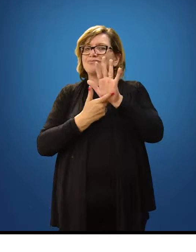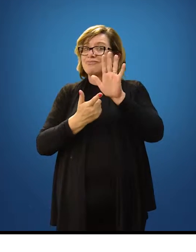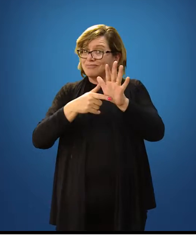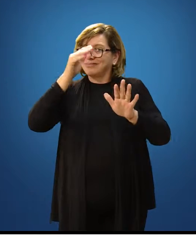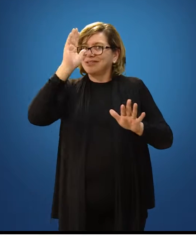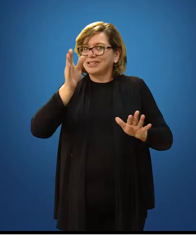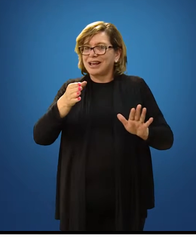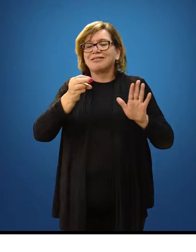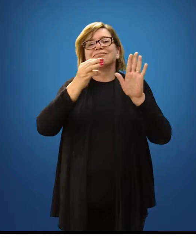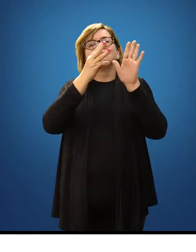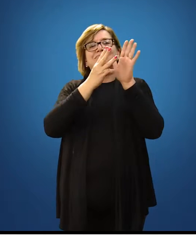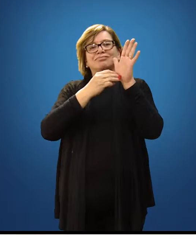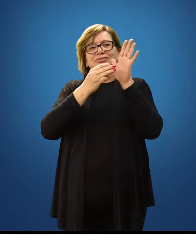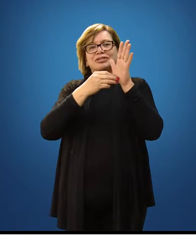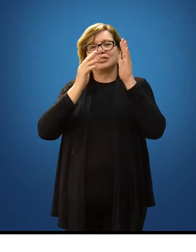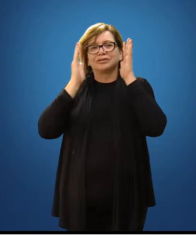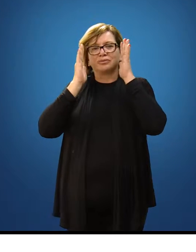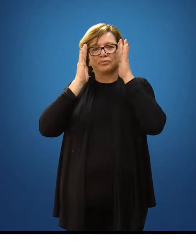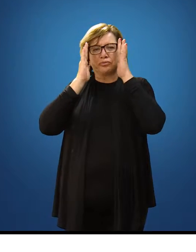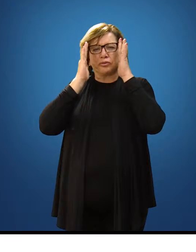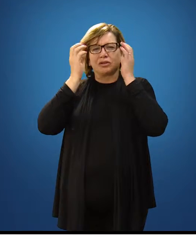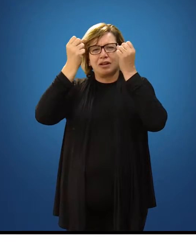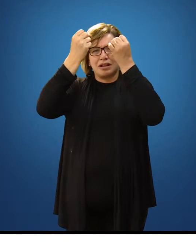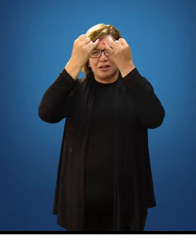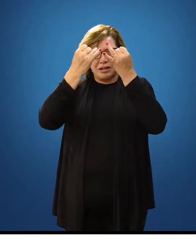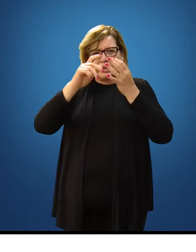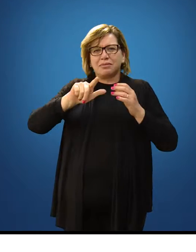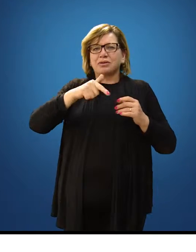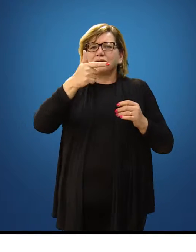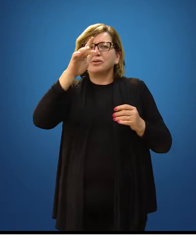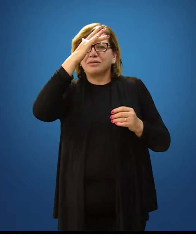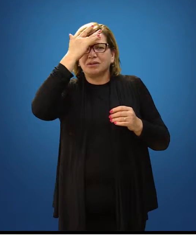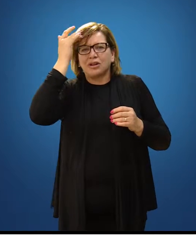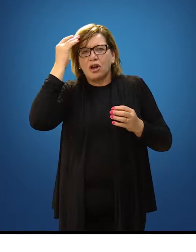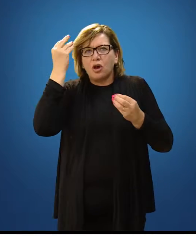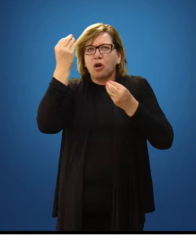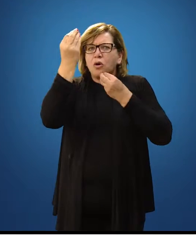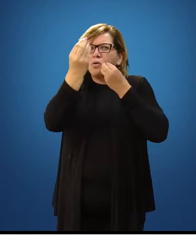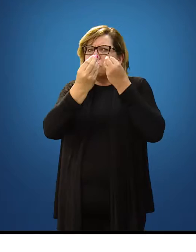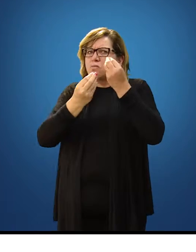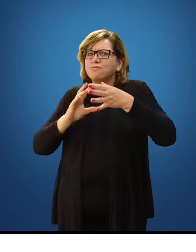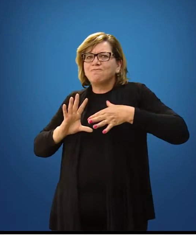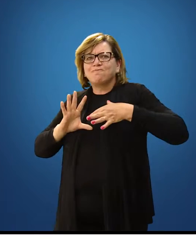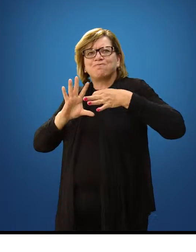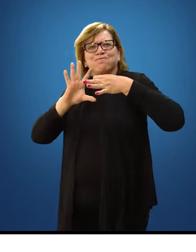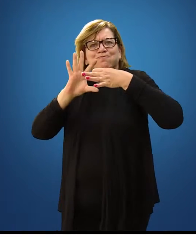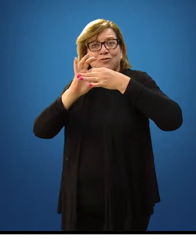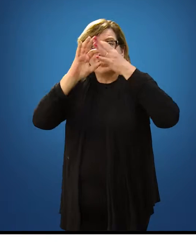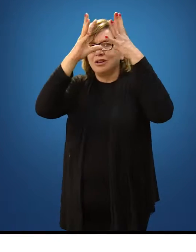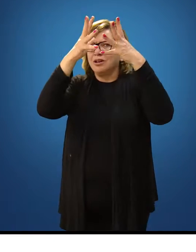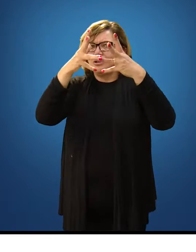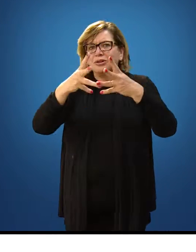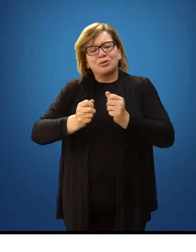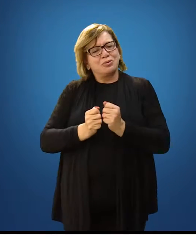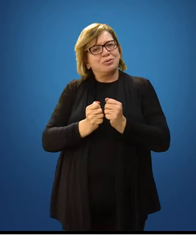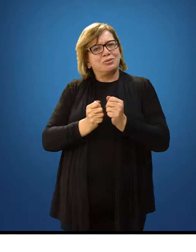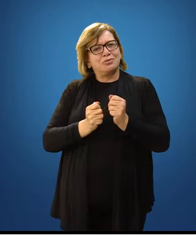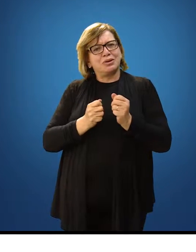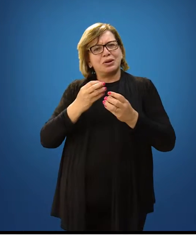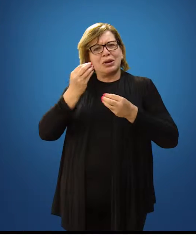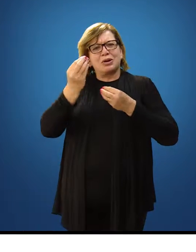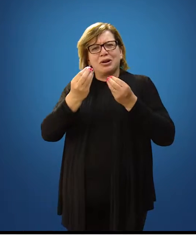Aqui na metodologia você vai dizer ao leitor como serão unidos esses elementos, né?